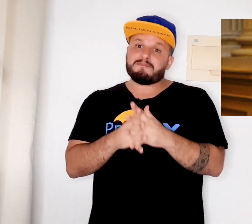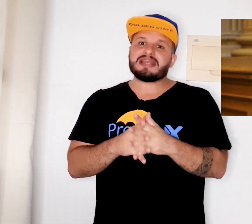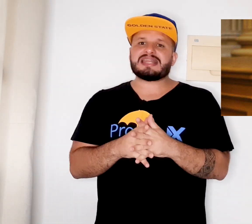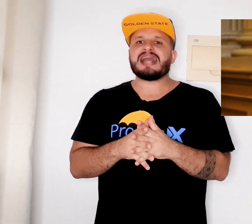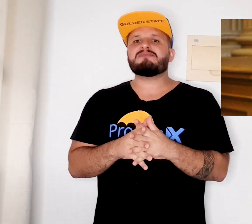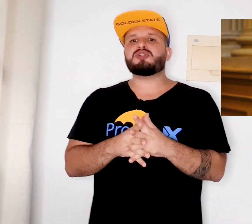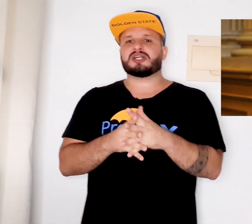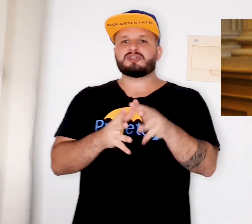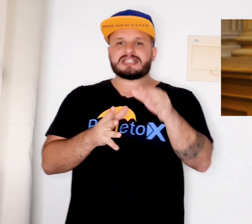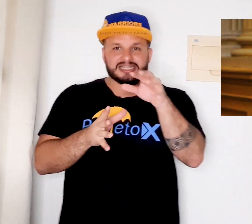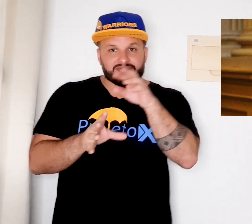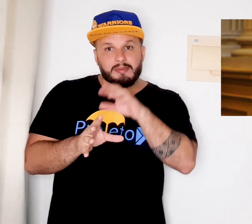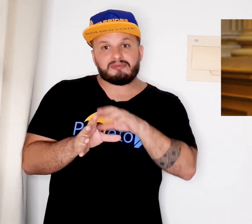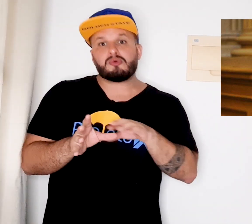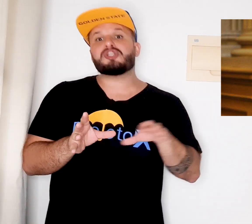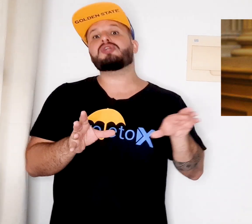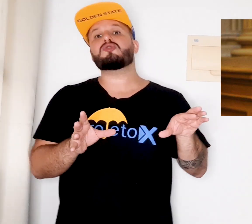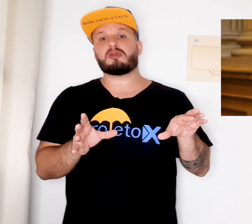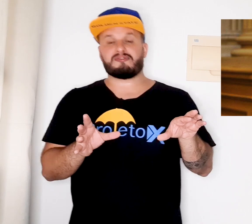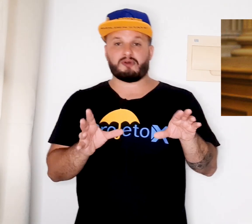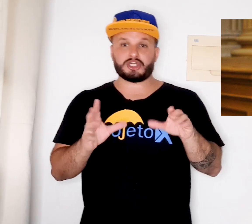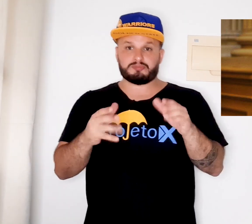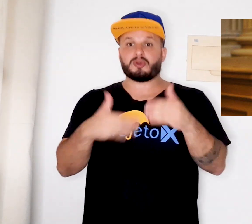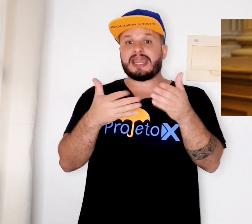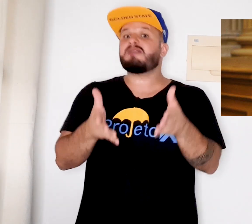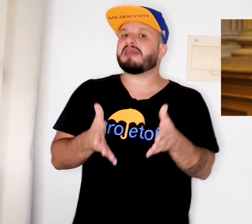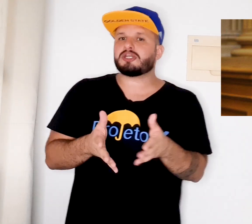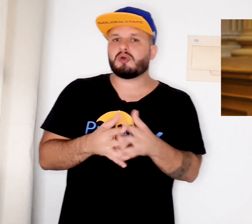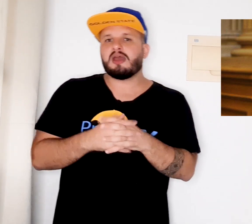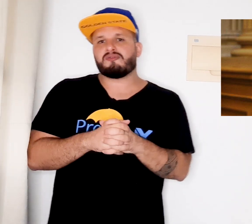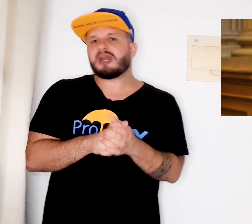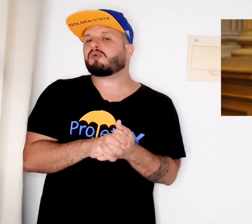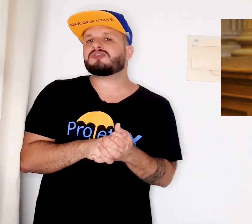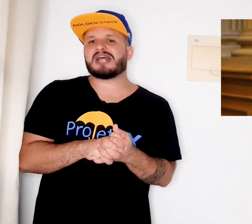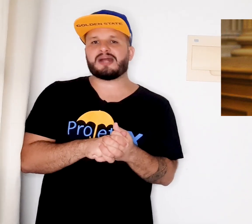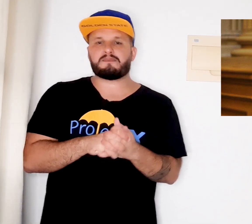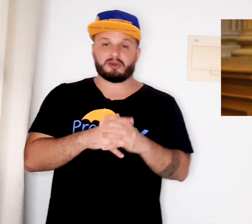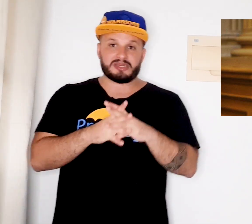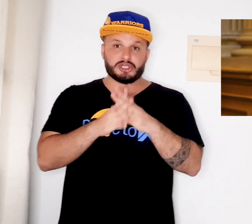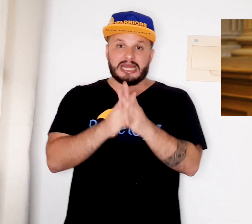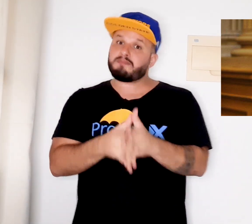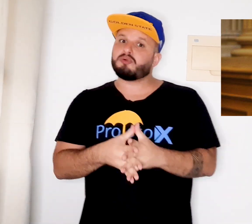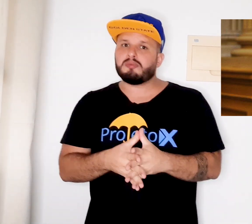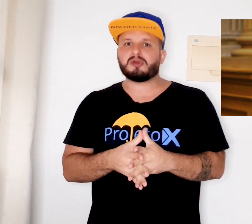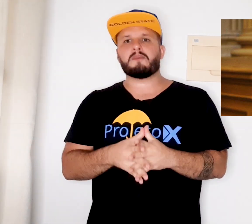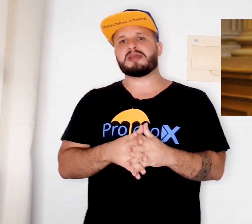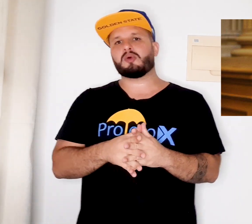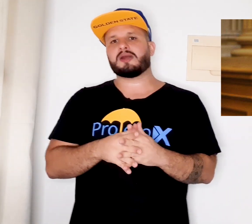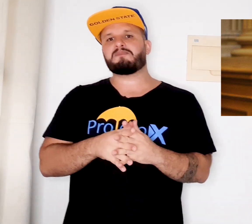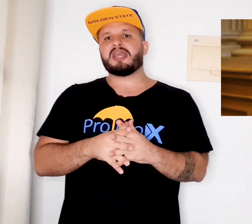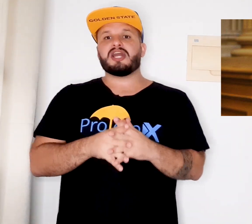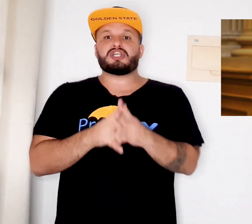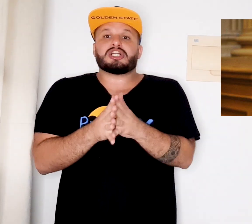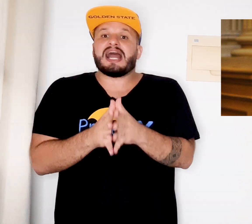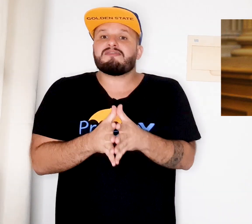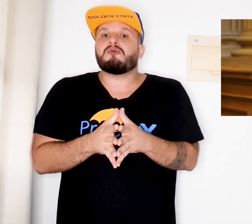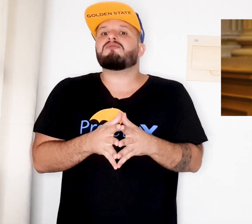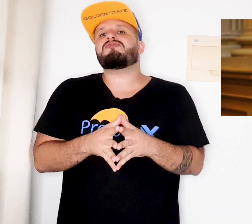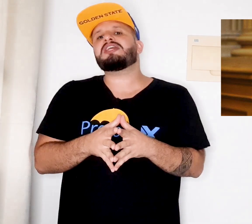também está ali buscando de certa forma fugir dos holofotes, porque ele mesmo foi acusado pelo Ministério Público peruano de estar